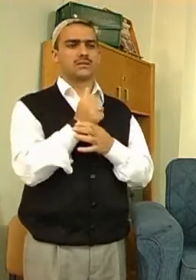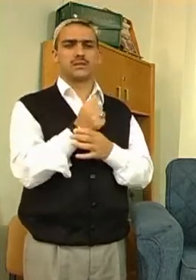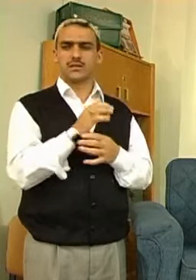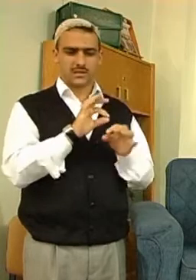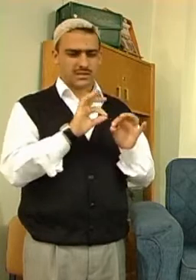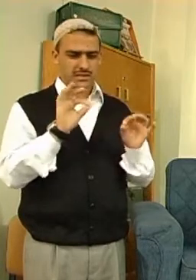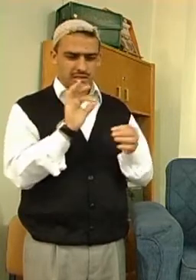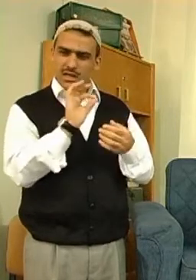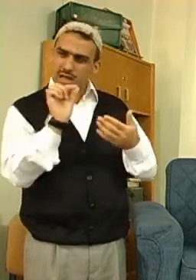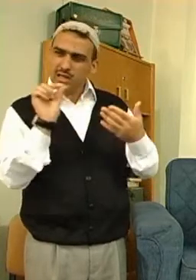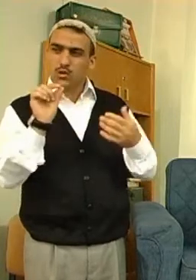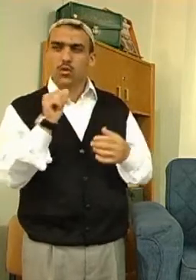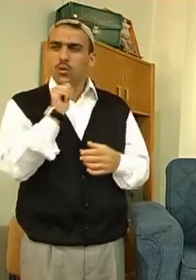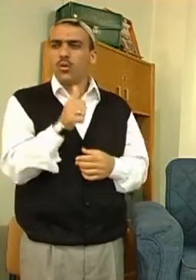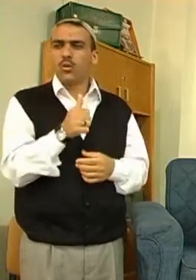şerefleri